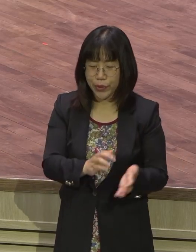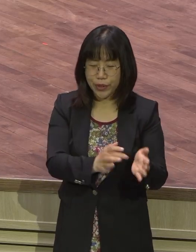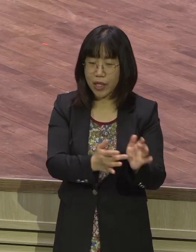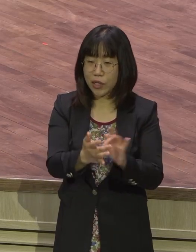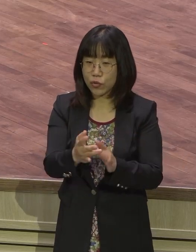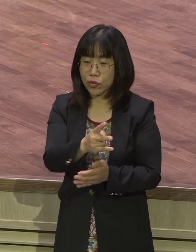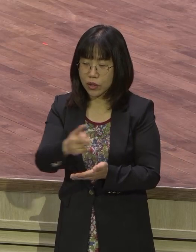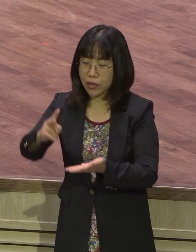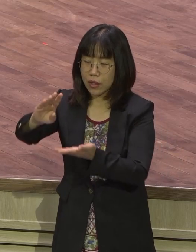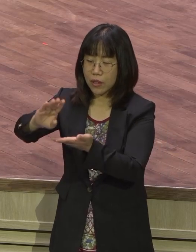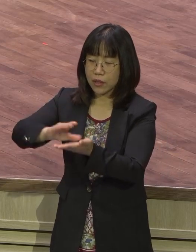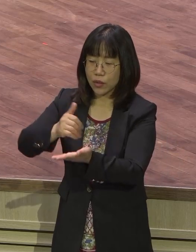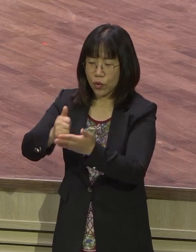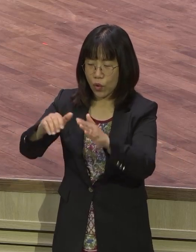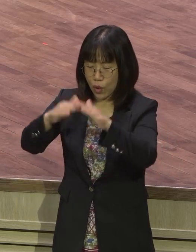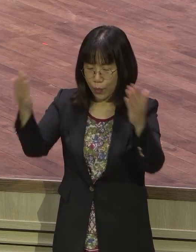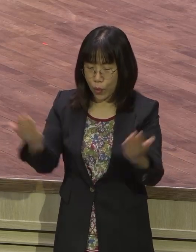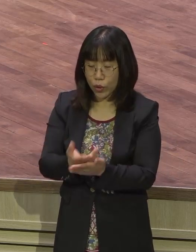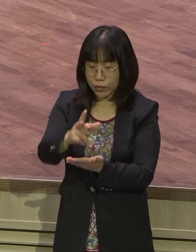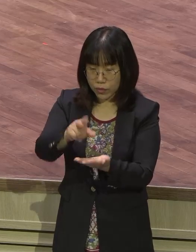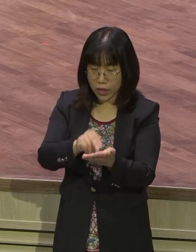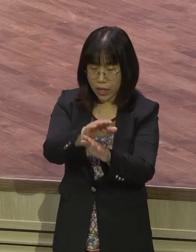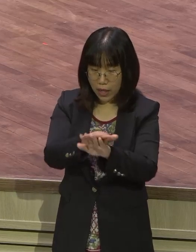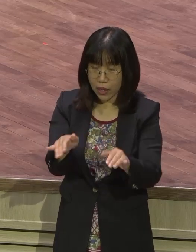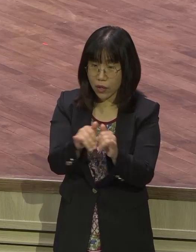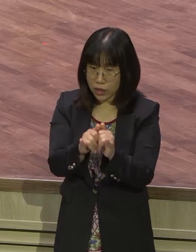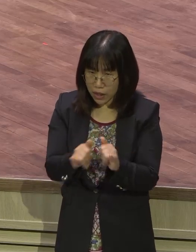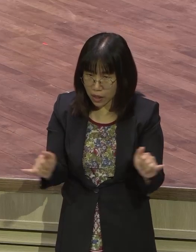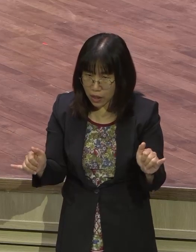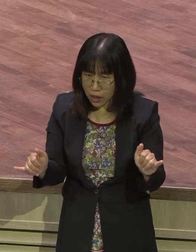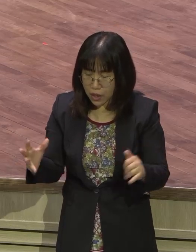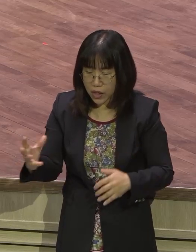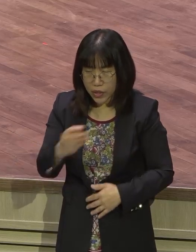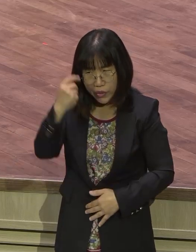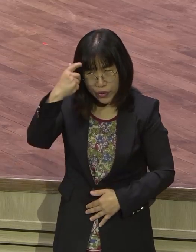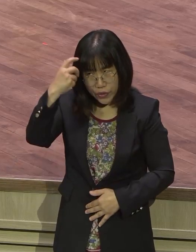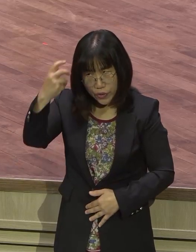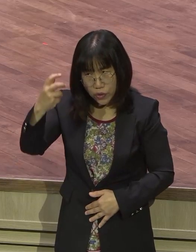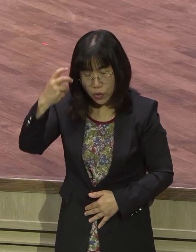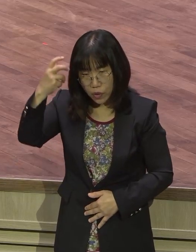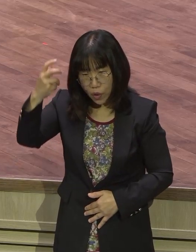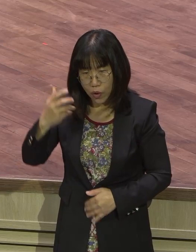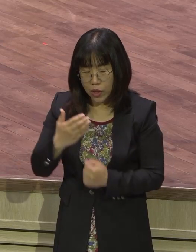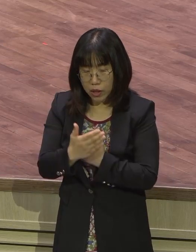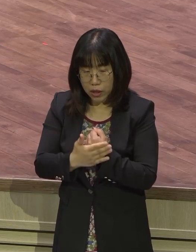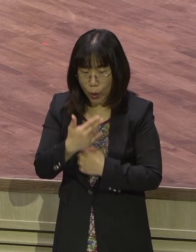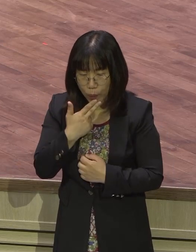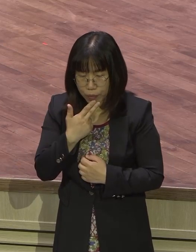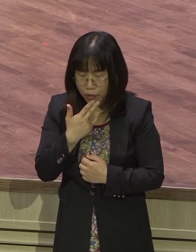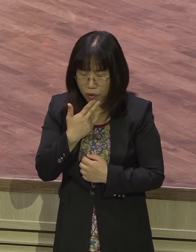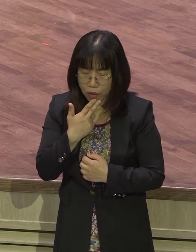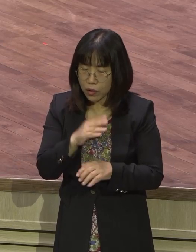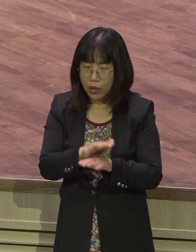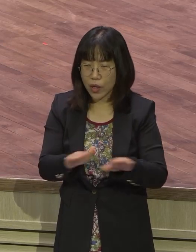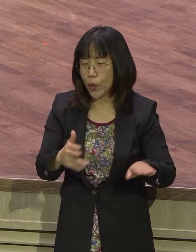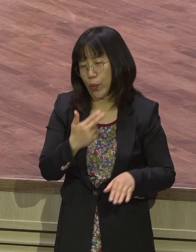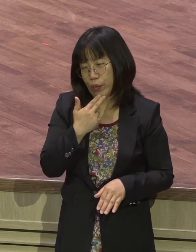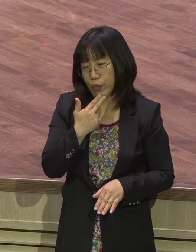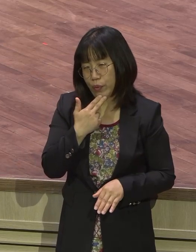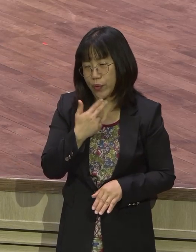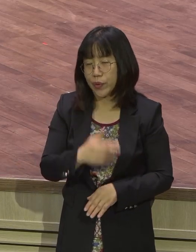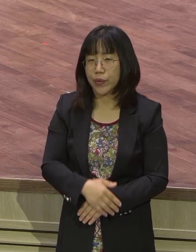성령이 아니고는 절대 믿어지지 않아요 결론이 안 나요 그러면 계속 공격합니다